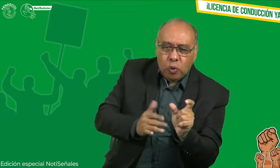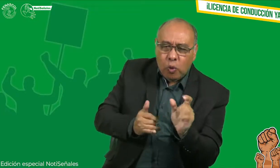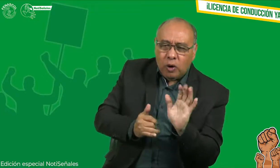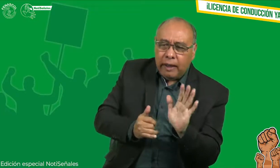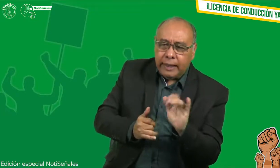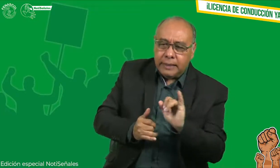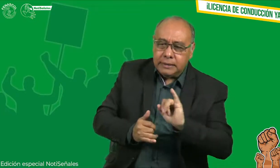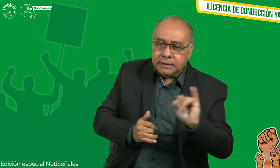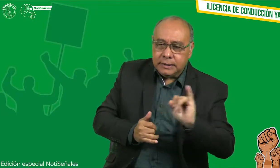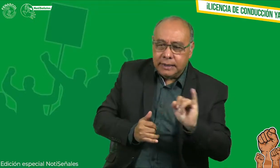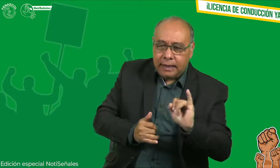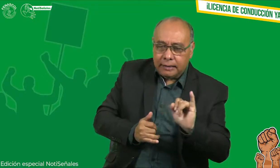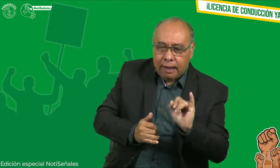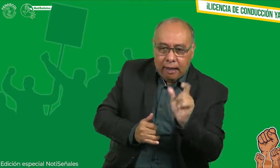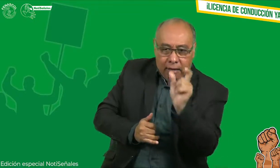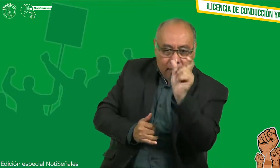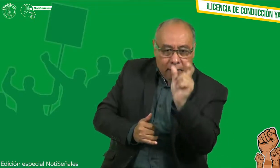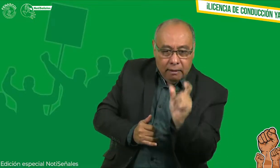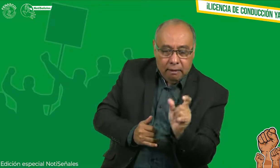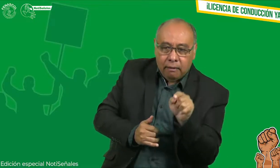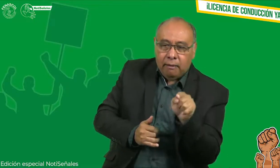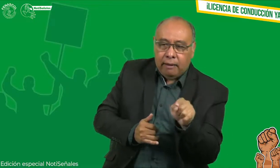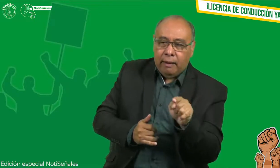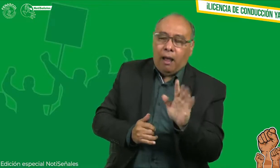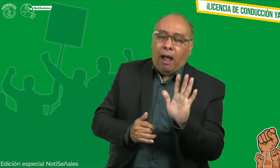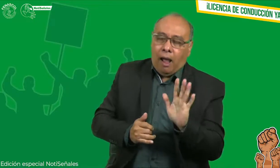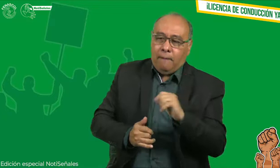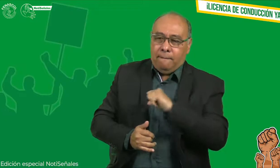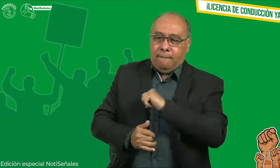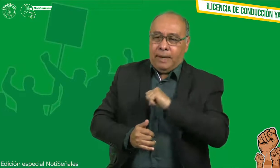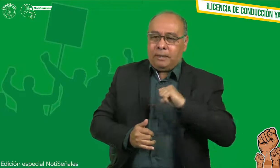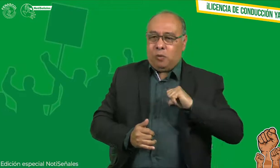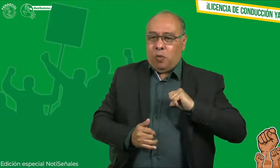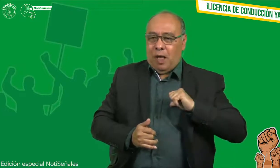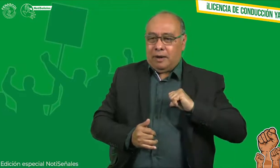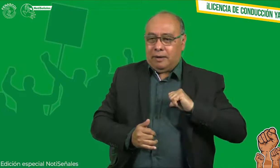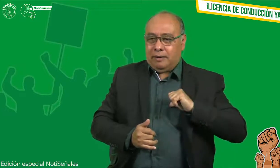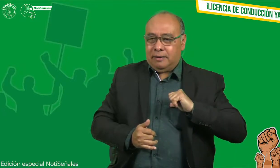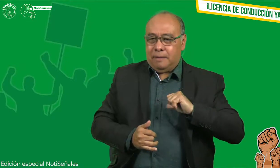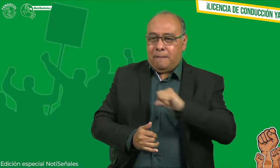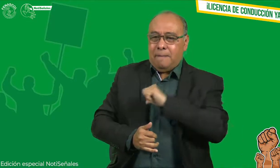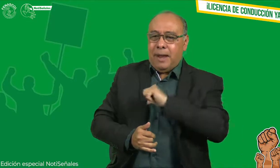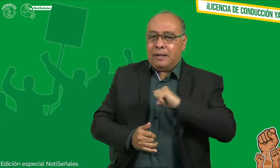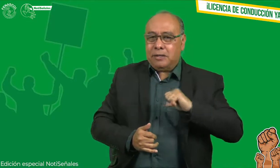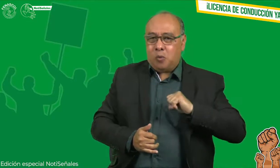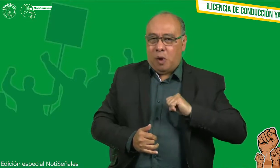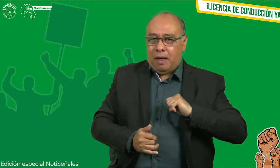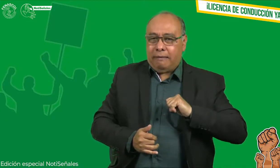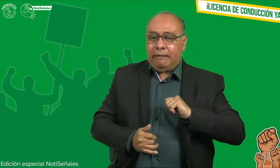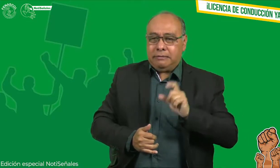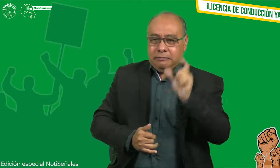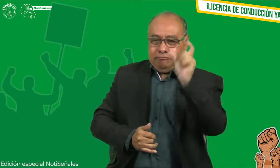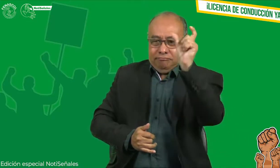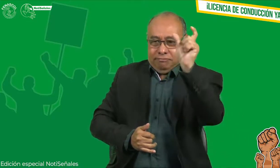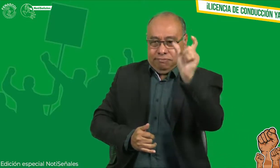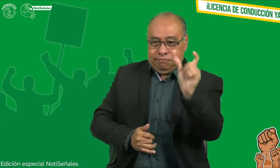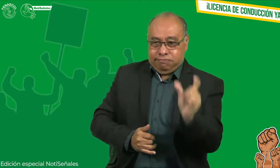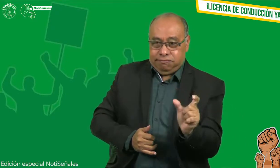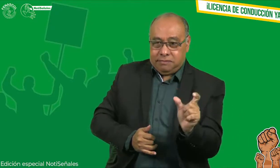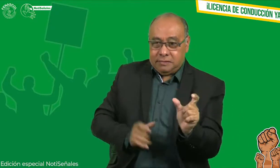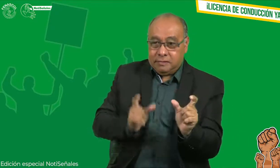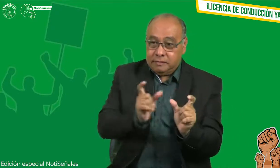pequeña pausa. ¿Qué es lo que hay en la primera columna? La columna de la izquierda es lo que habla acerca de